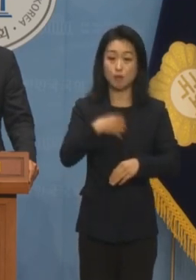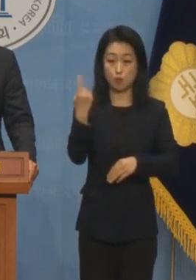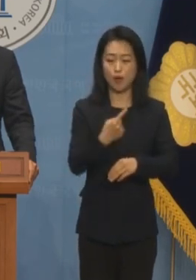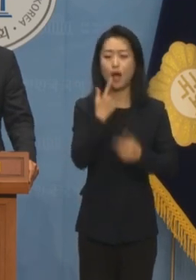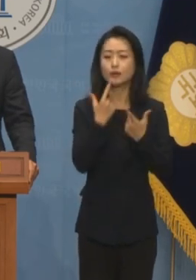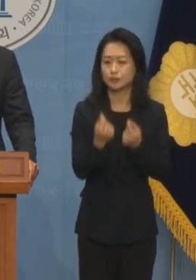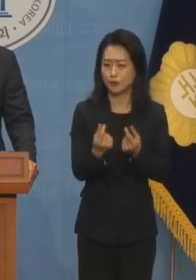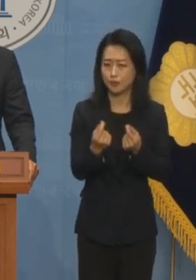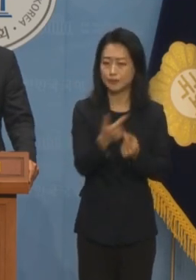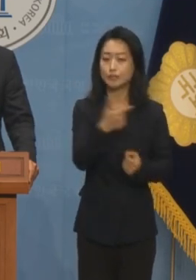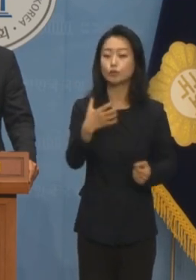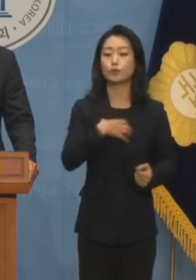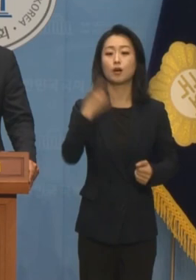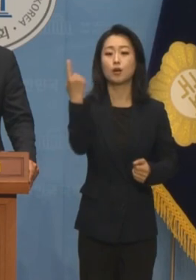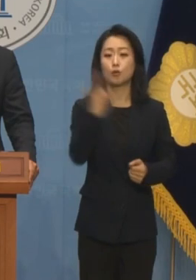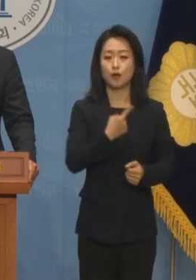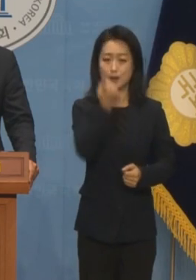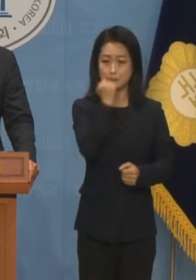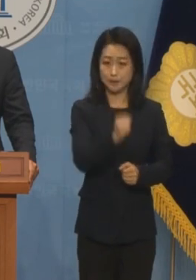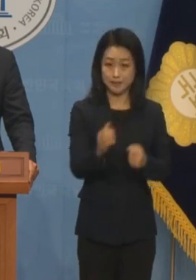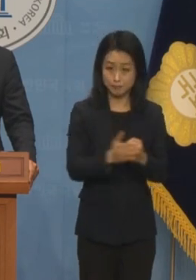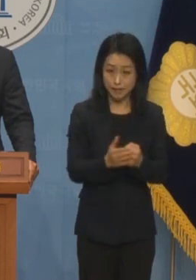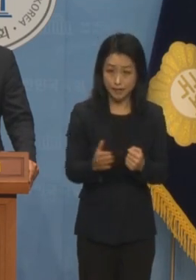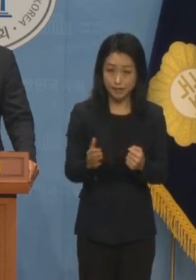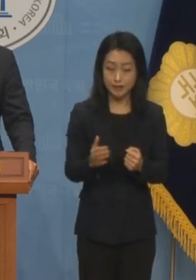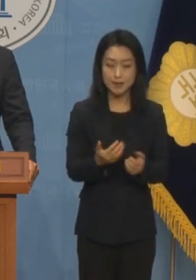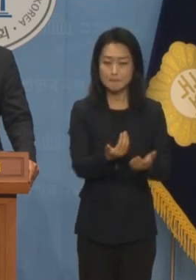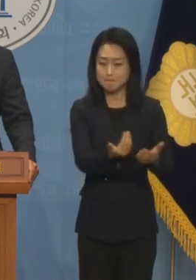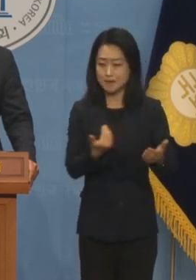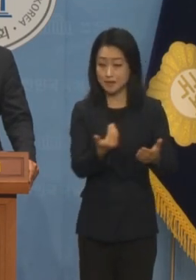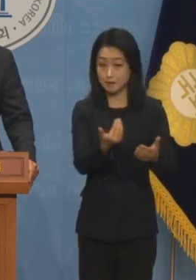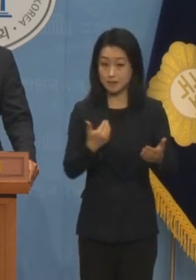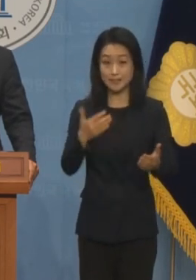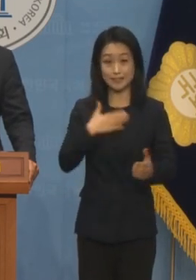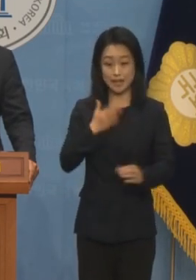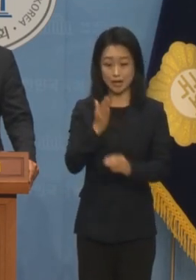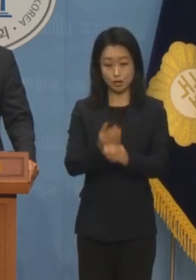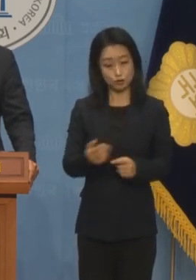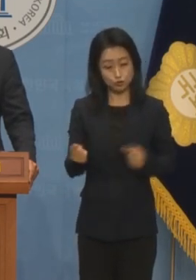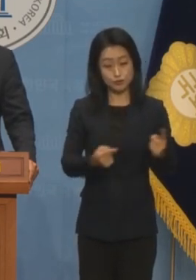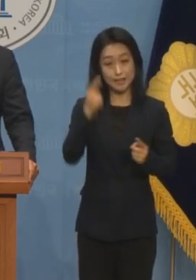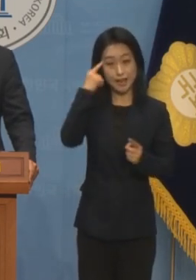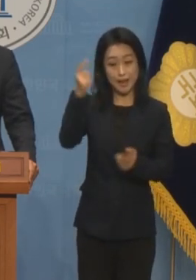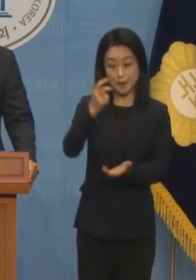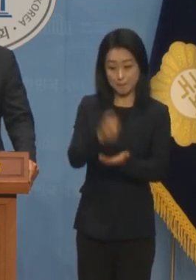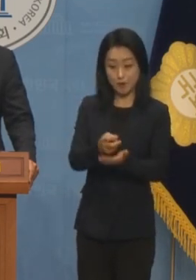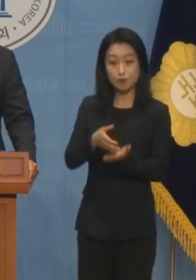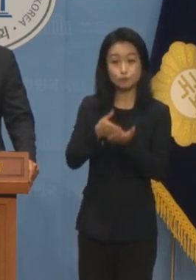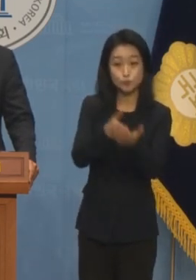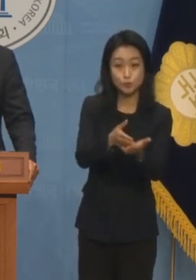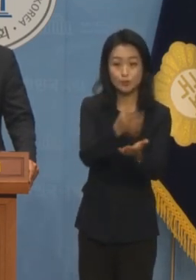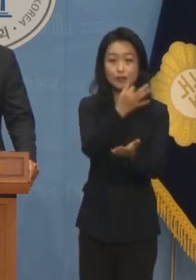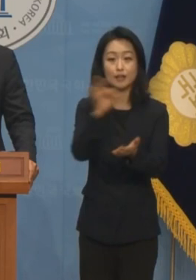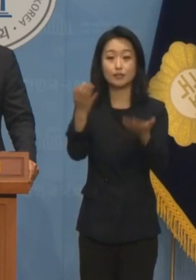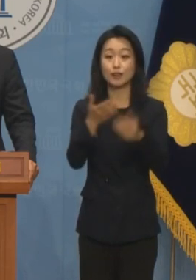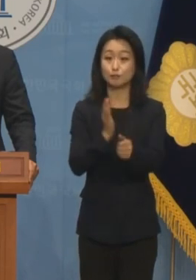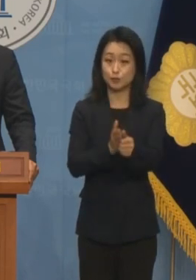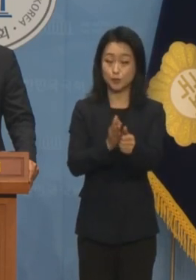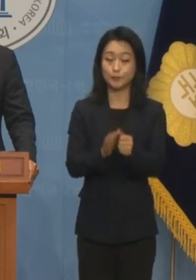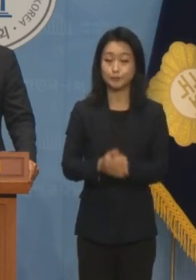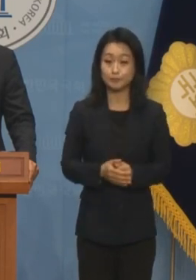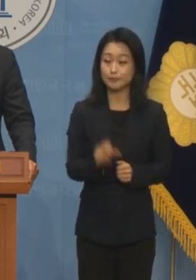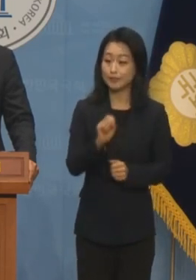될 것입니다. 그렇게 되기 전에 중재안을 수용하시기 촉구합니다.